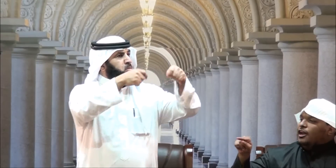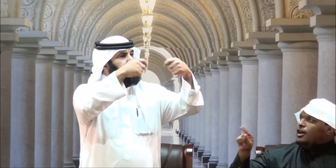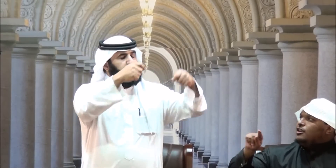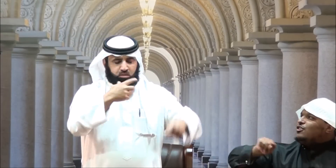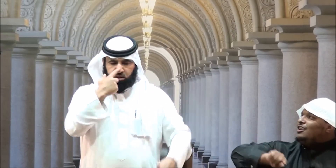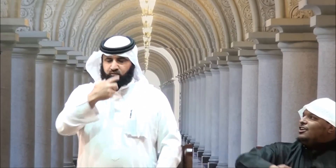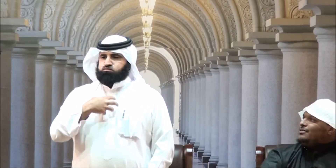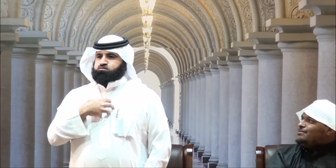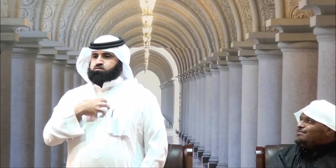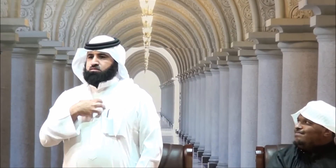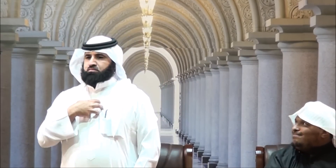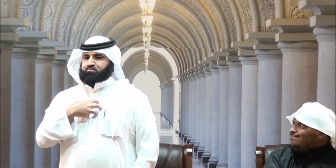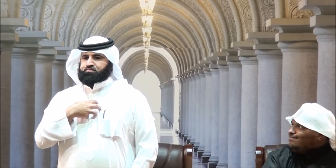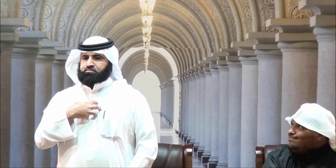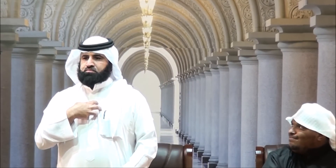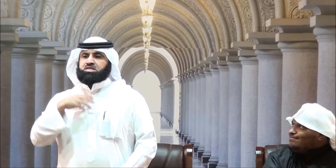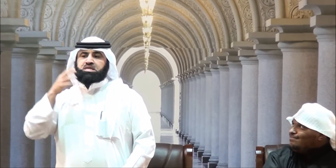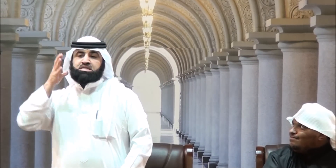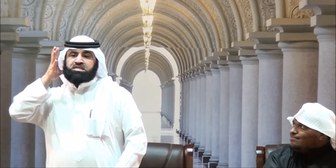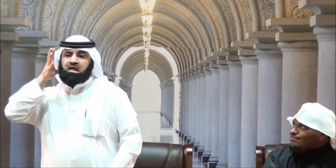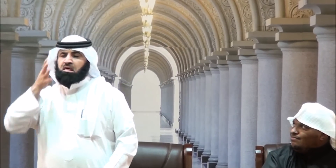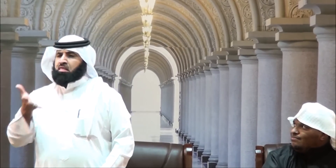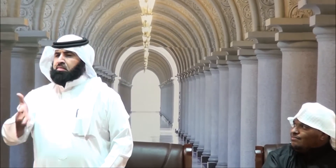وبعض الاحيان يصلي